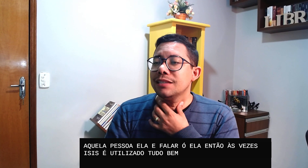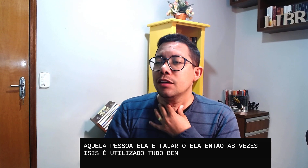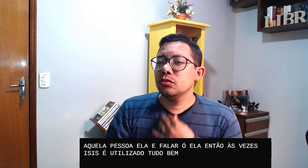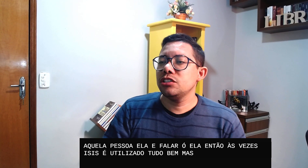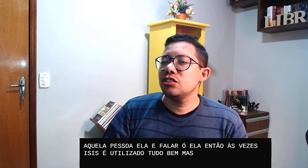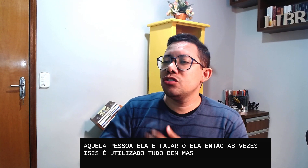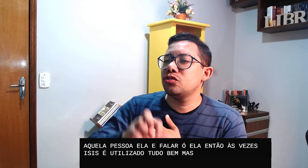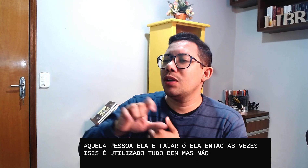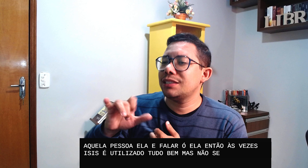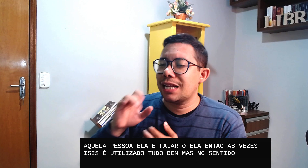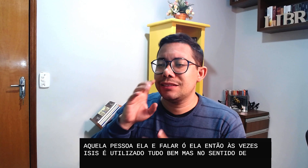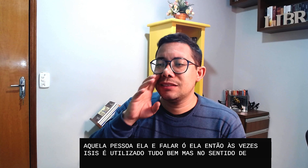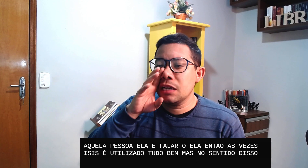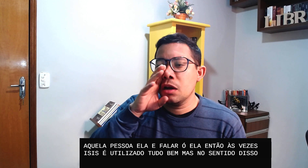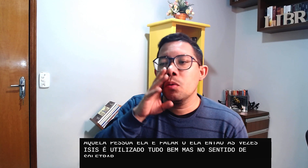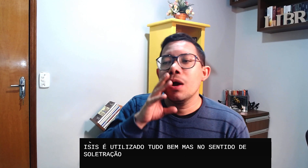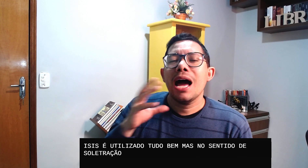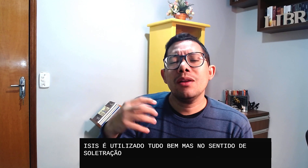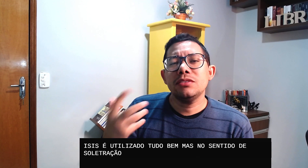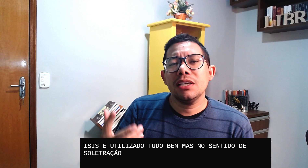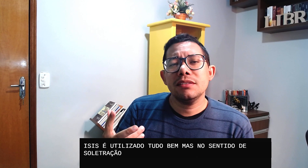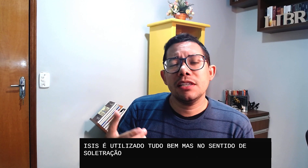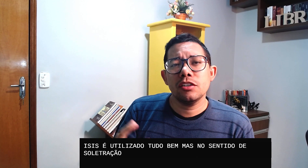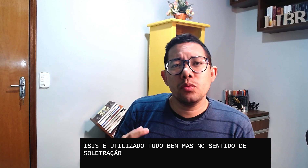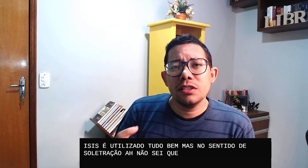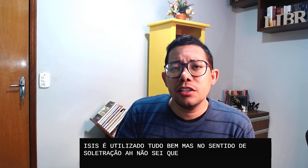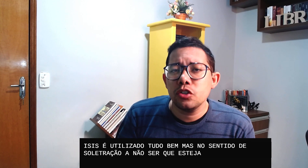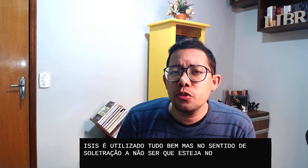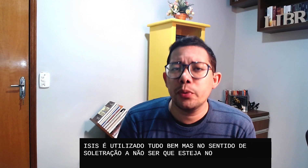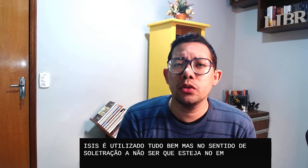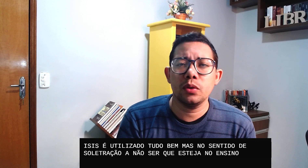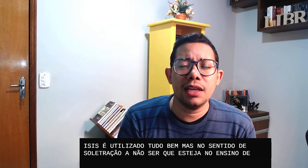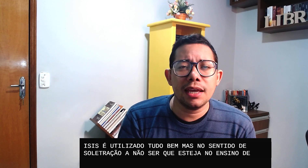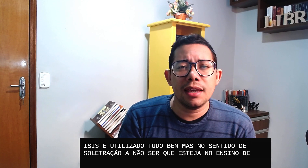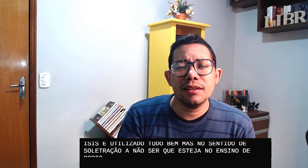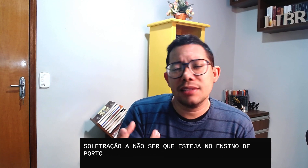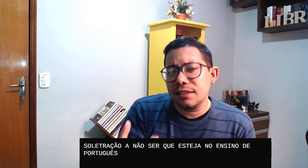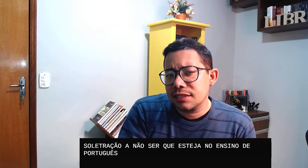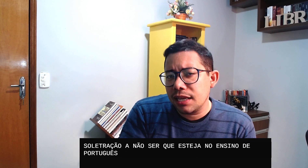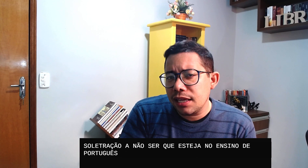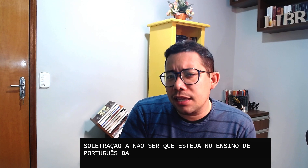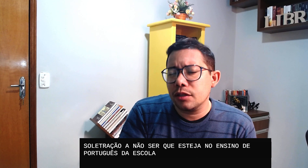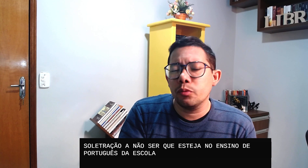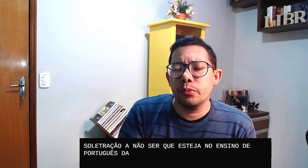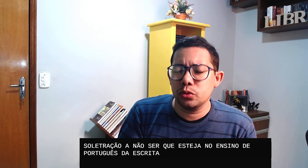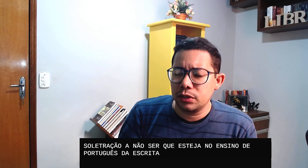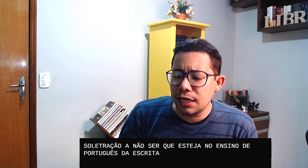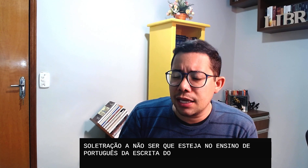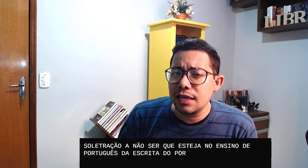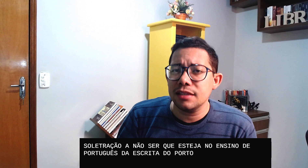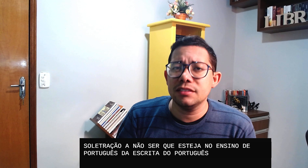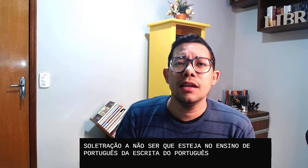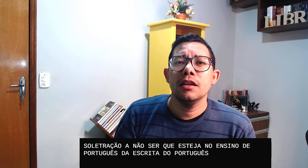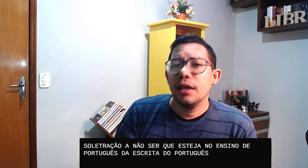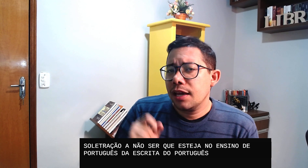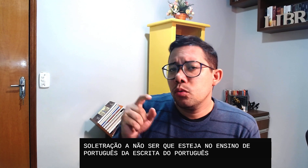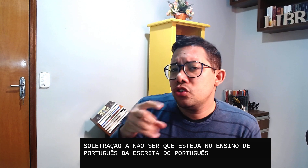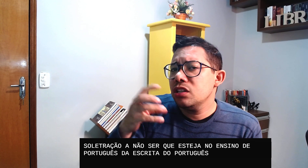no sentido de soletração, a não ser que esteja no ensino de português, da escrita do português,